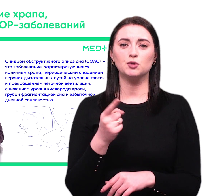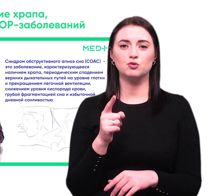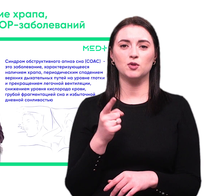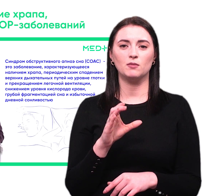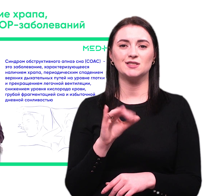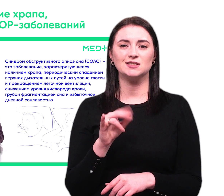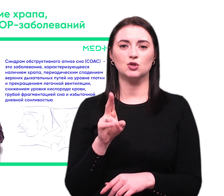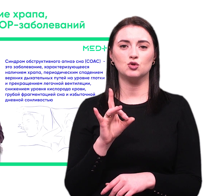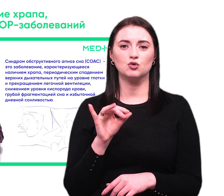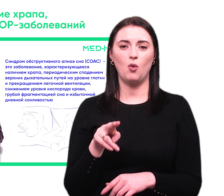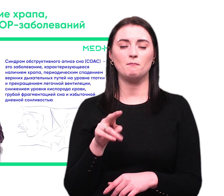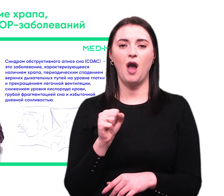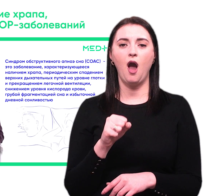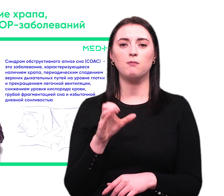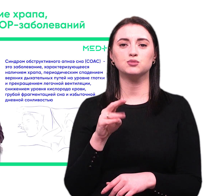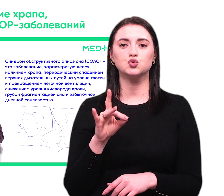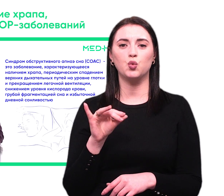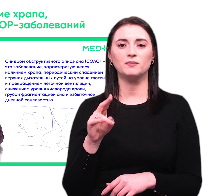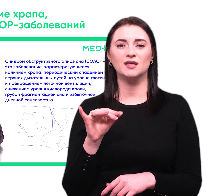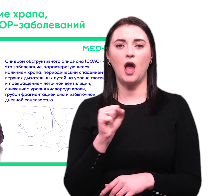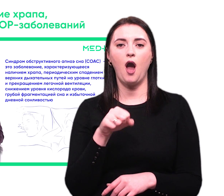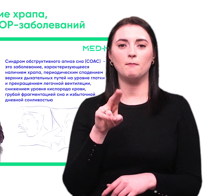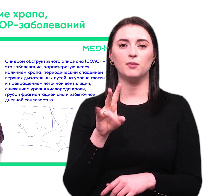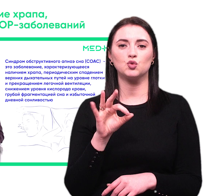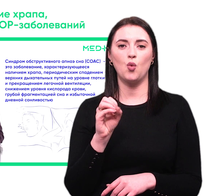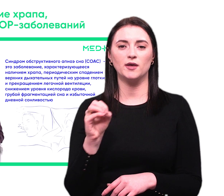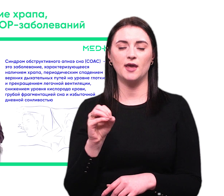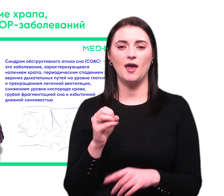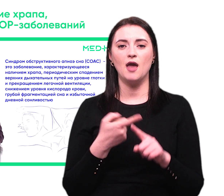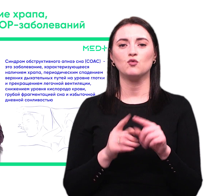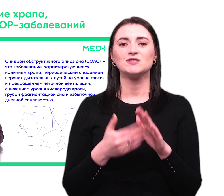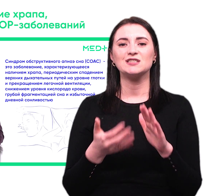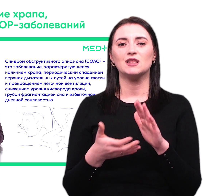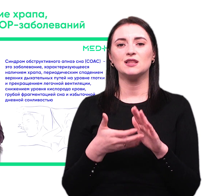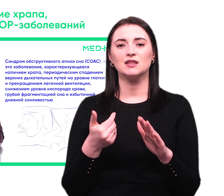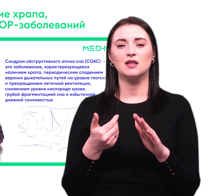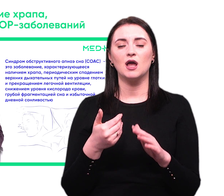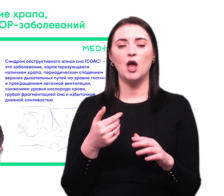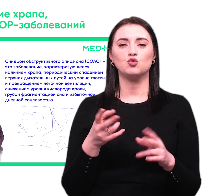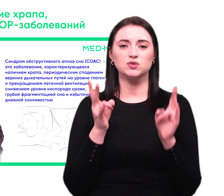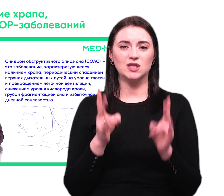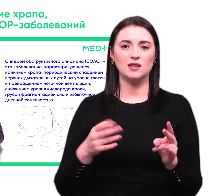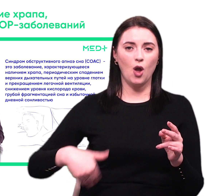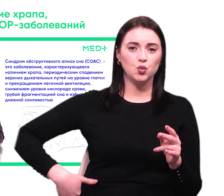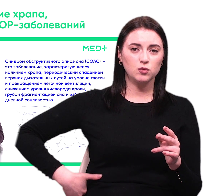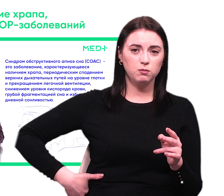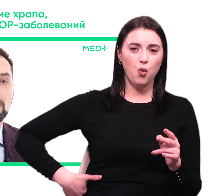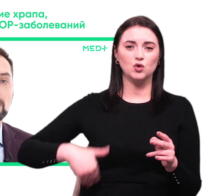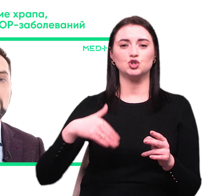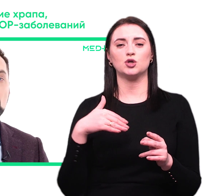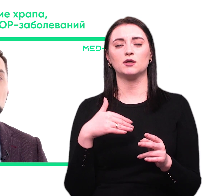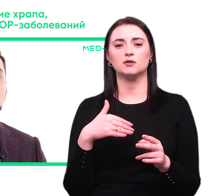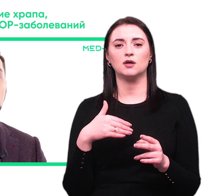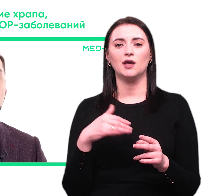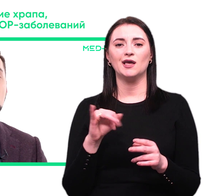синдром обструктивного апноэ вызывает полиорганную недостаточность. Страдают и почки, например, ночная полиурия